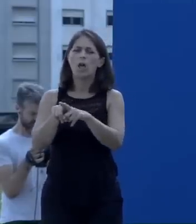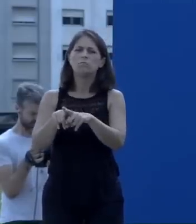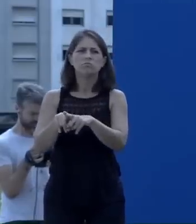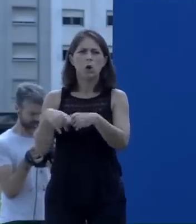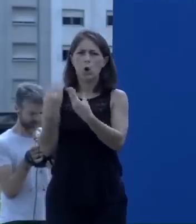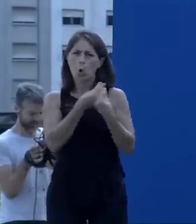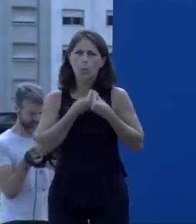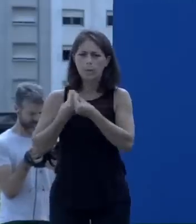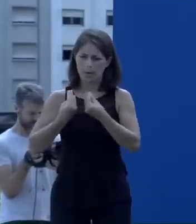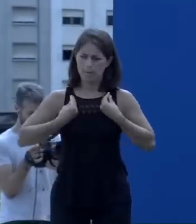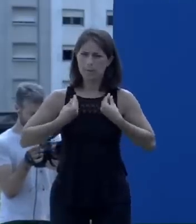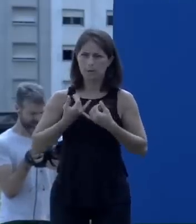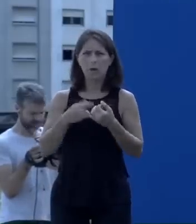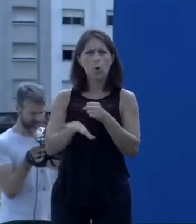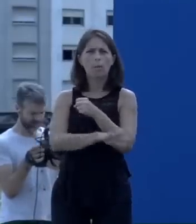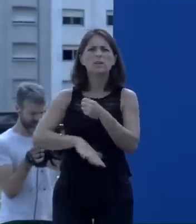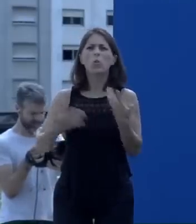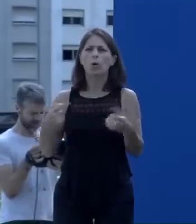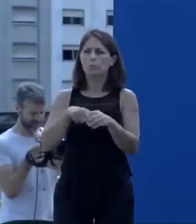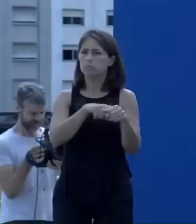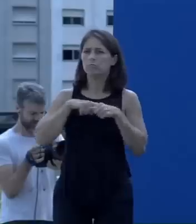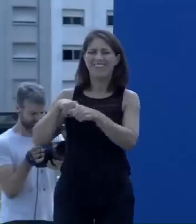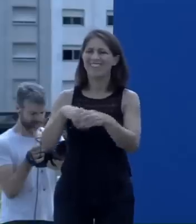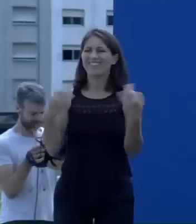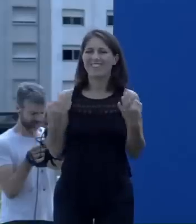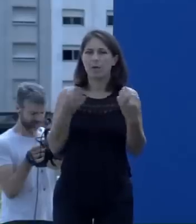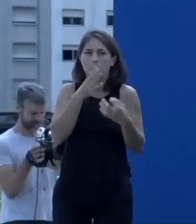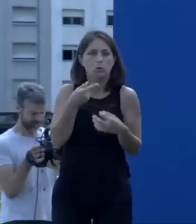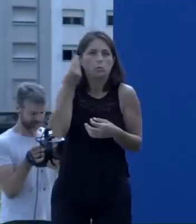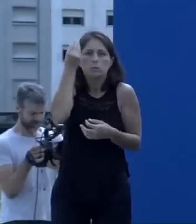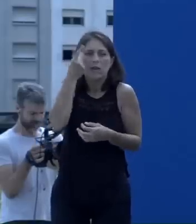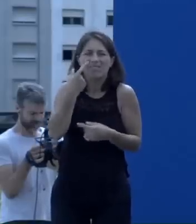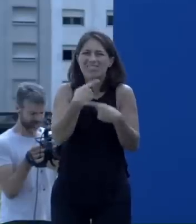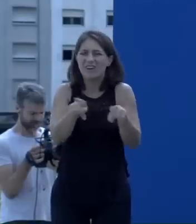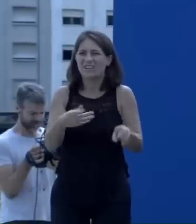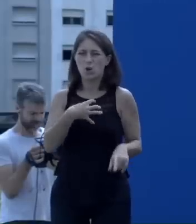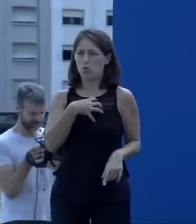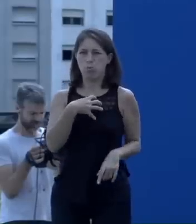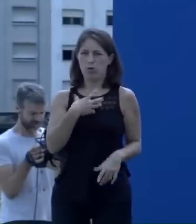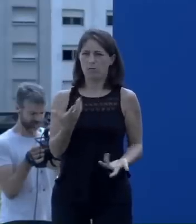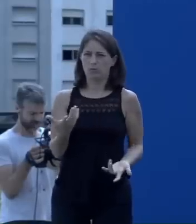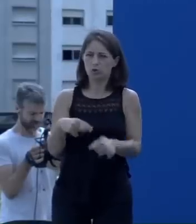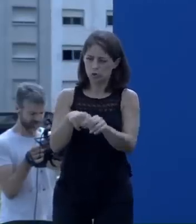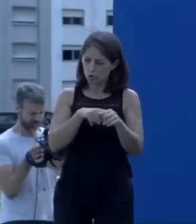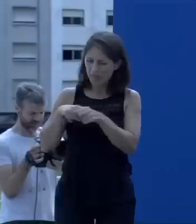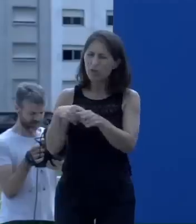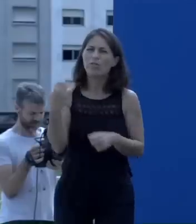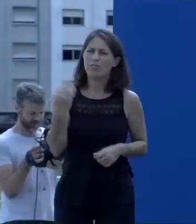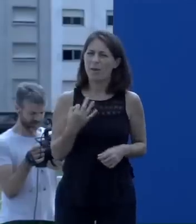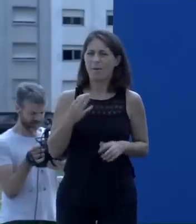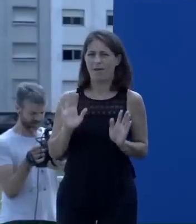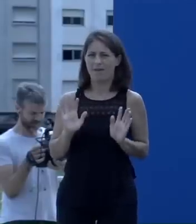de convivencia ten que estar asentado na solidaridade, porque nós non concebimos o país de forma que nos seña solidaria.